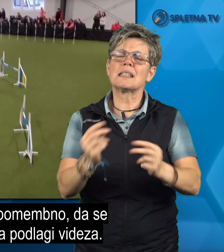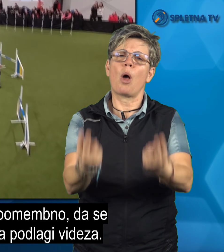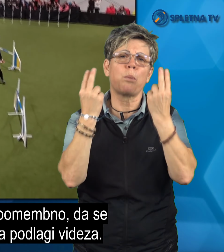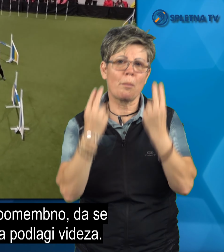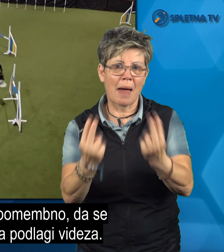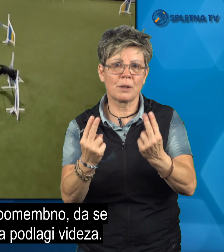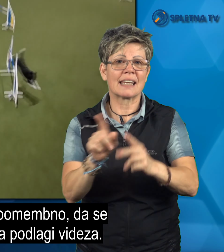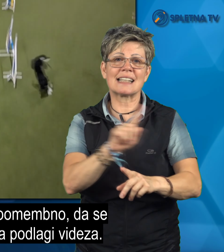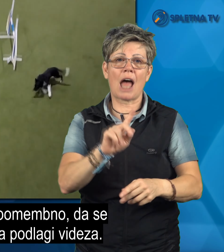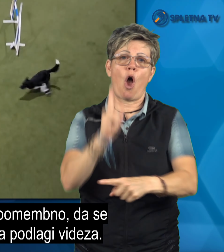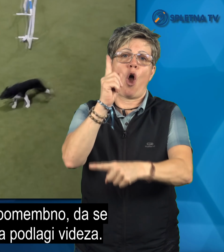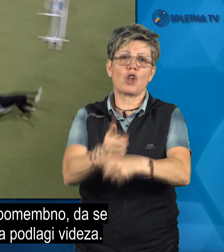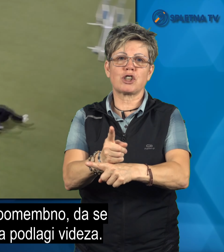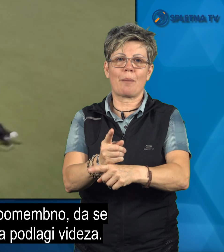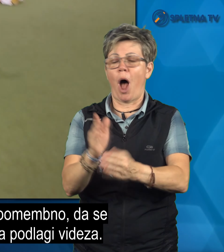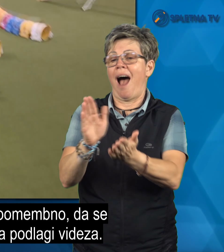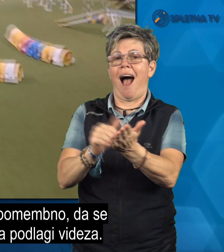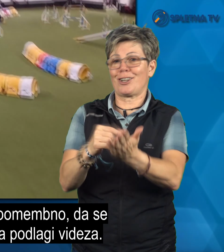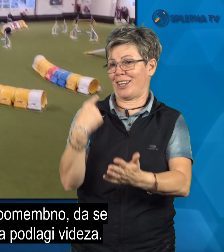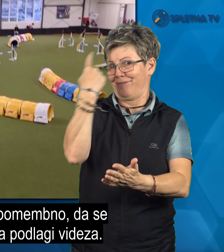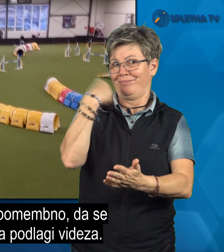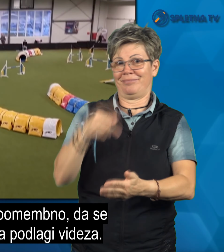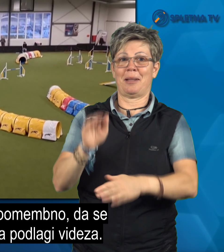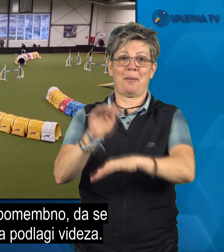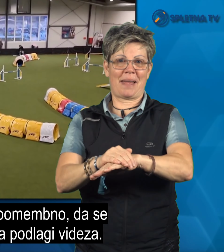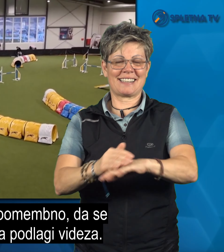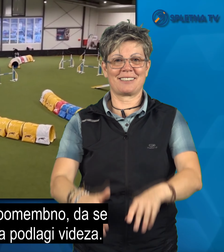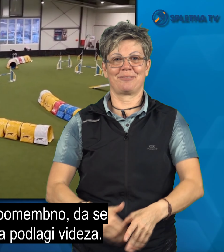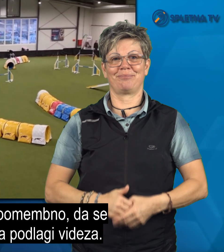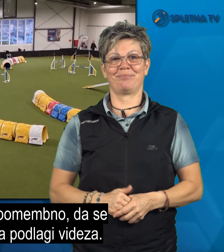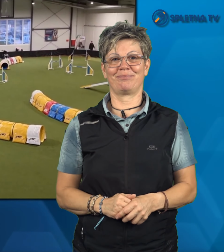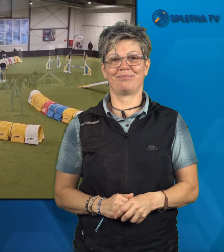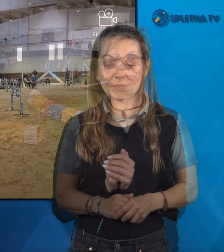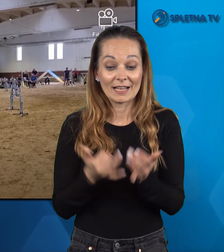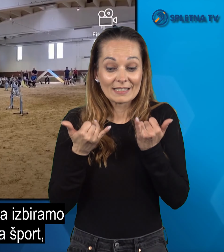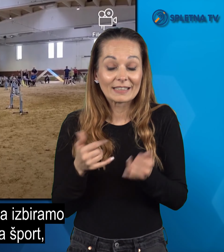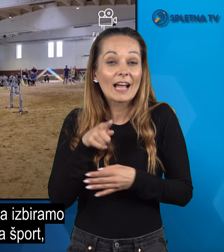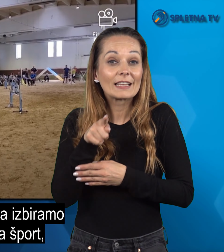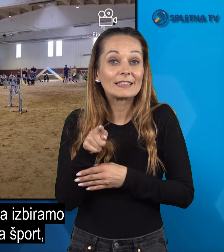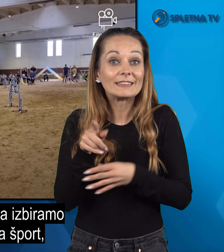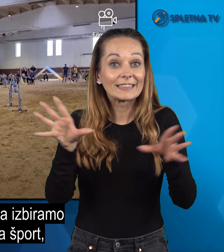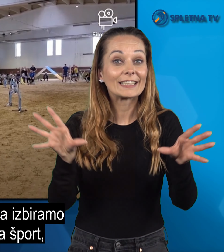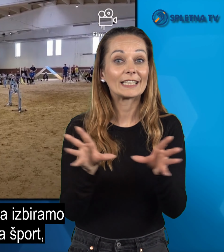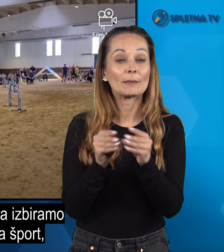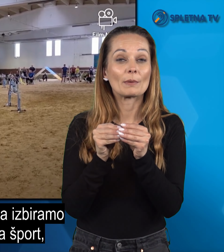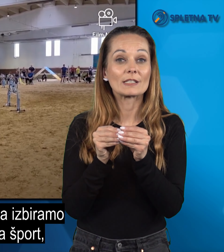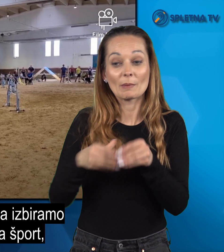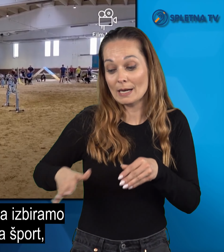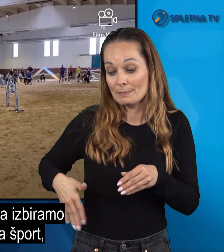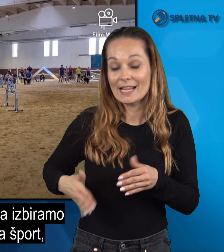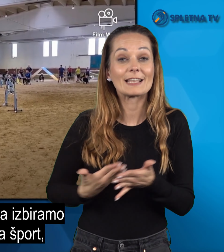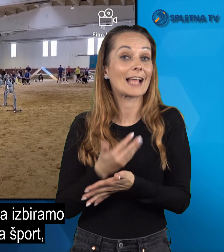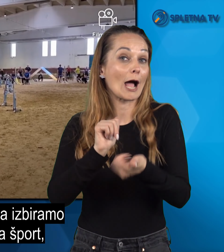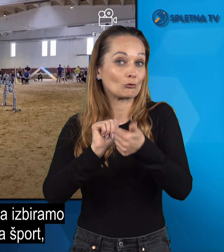psa je pomembno, da se ne odločamo na podlagi videza. Za tisti, ki pa zbiramo pse